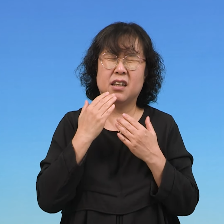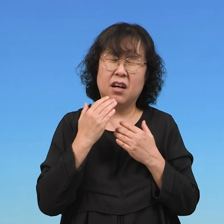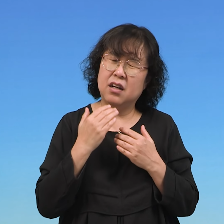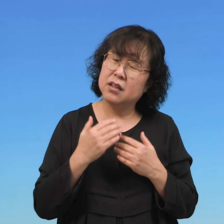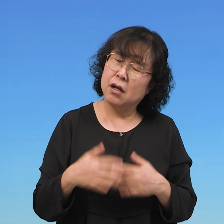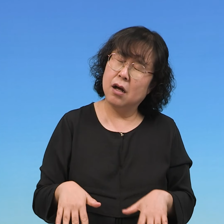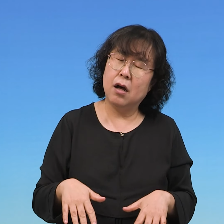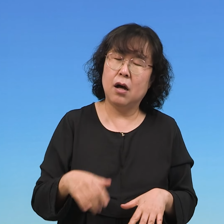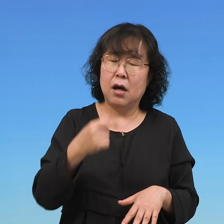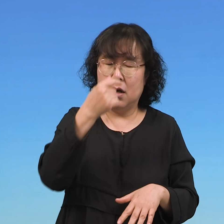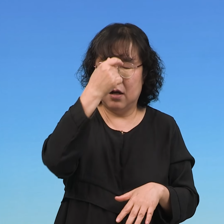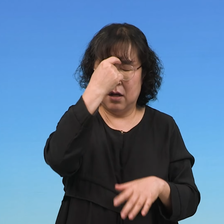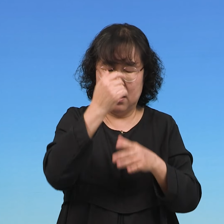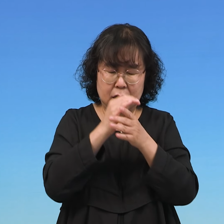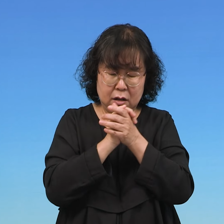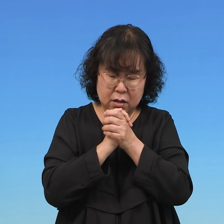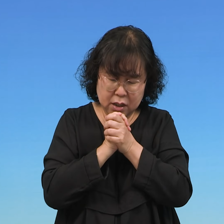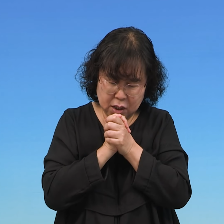당신이